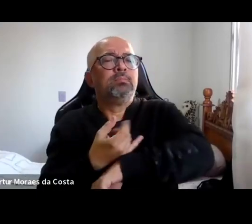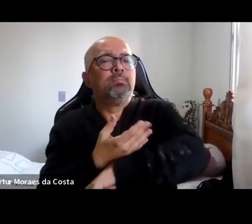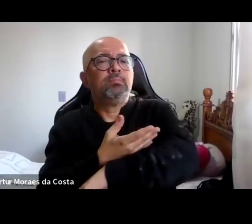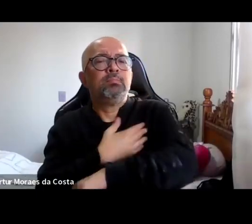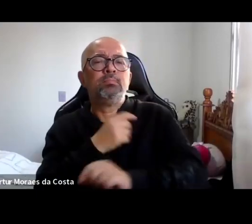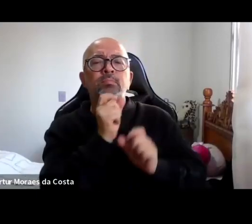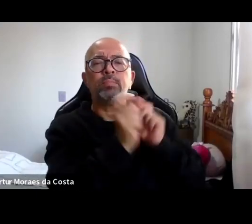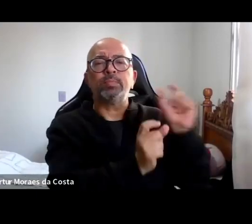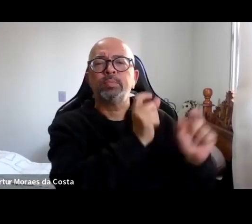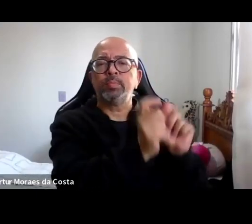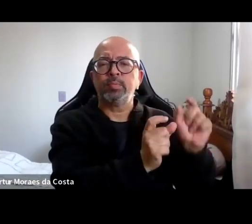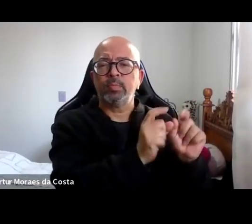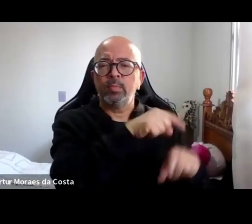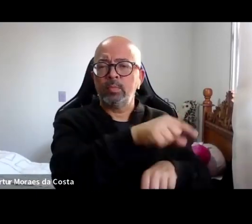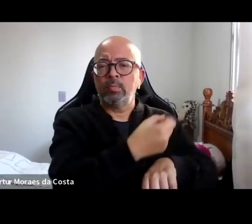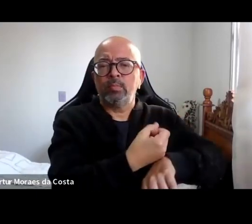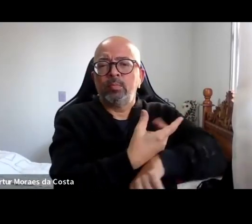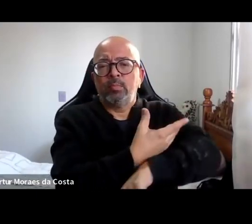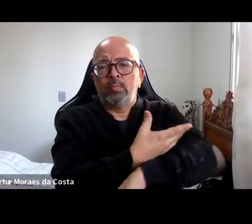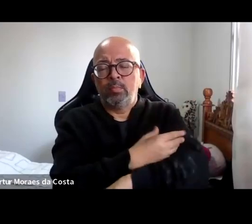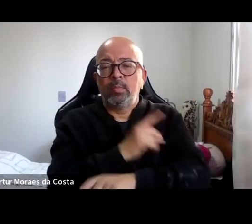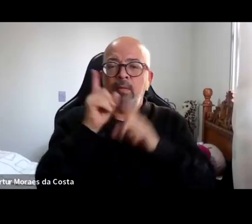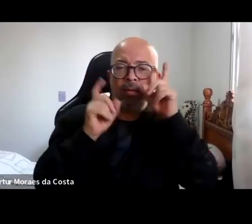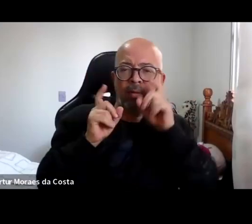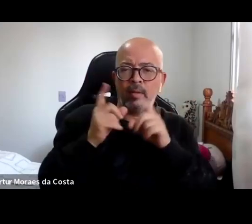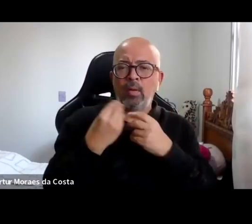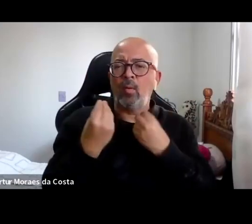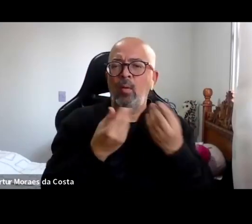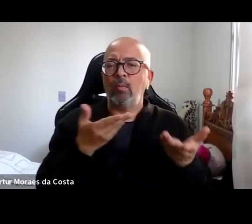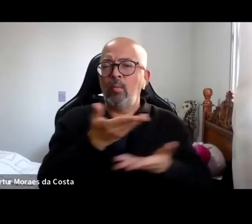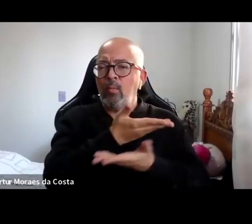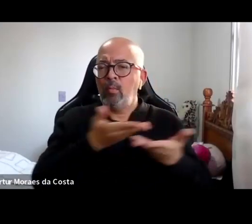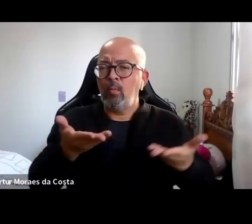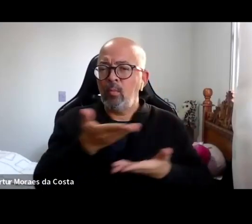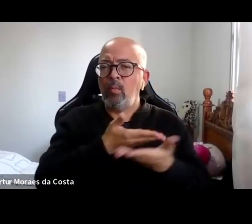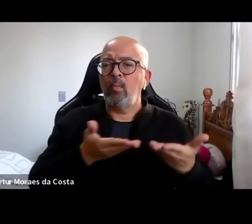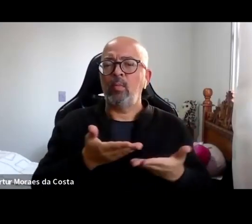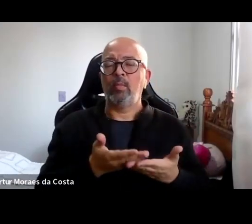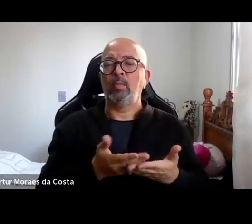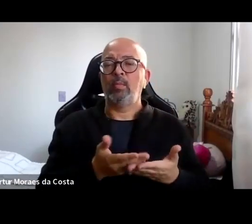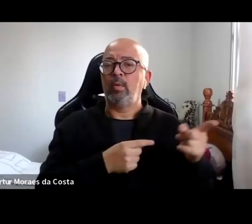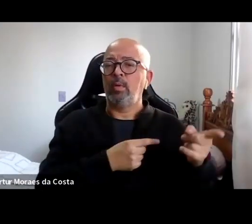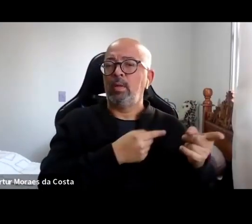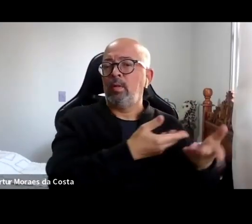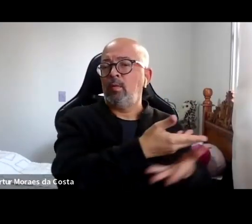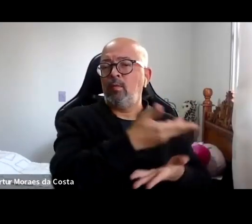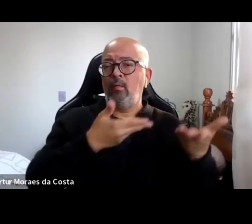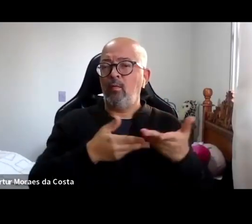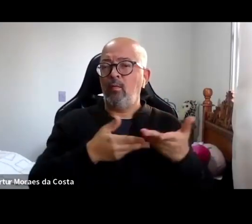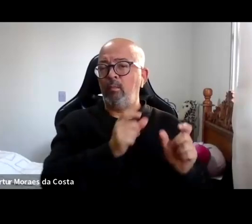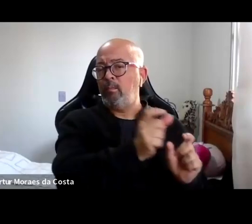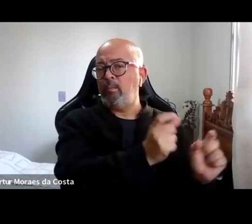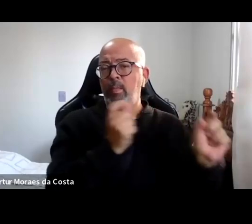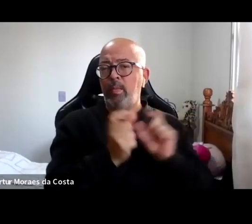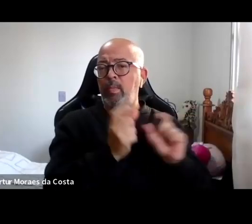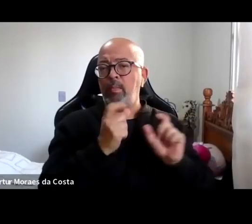Y cómo nos habla a nosotros para así saber actuar en consecuencia miren lo importante